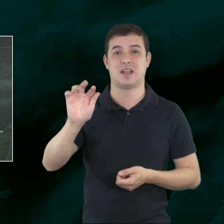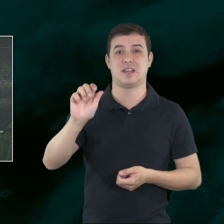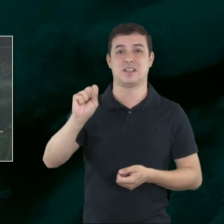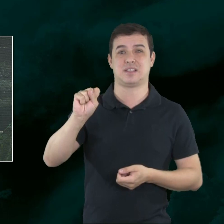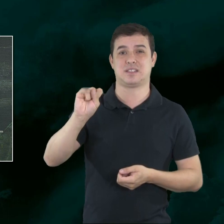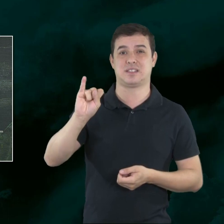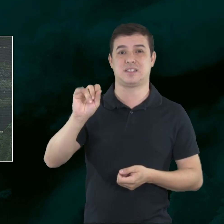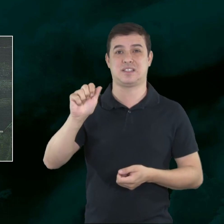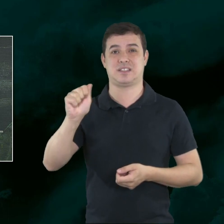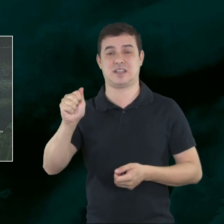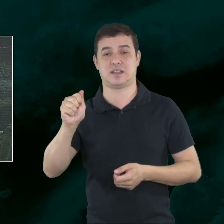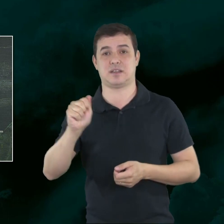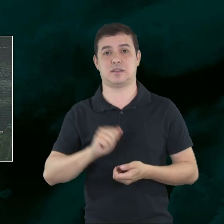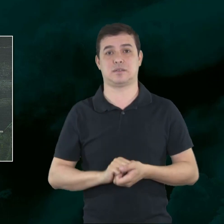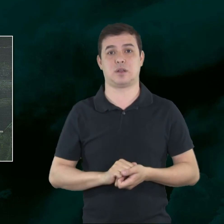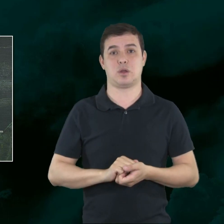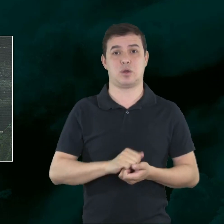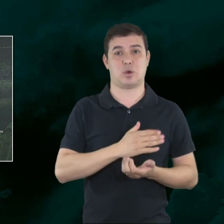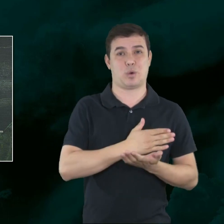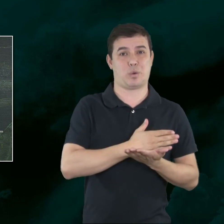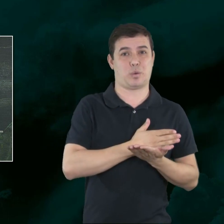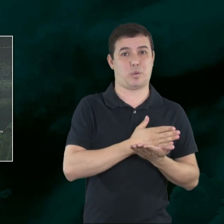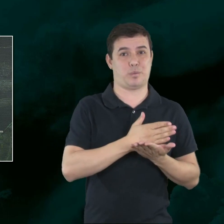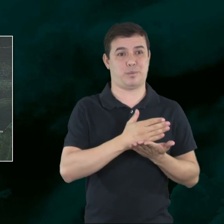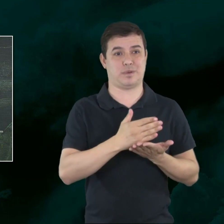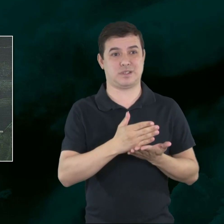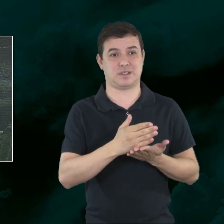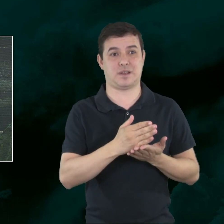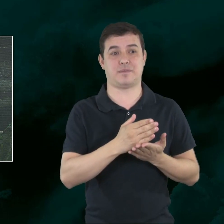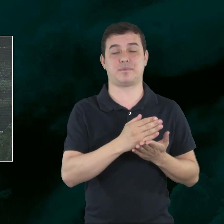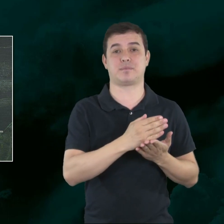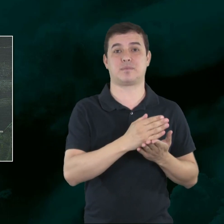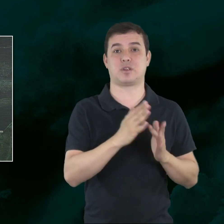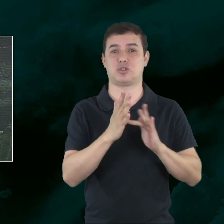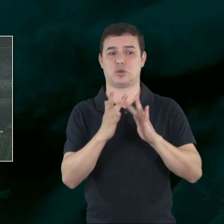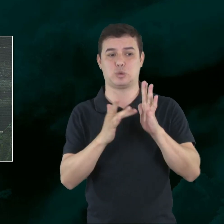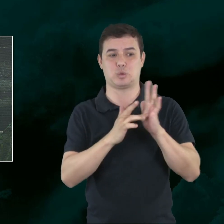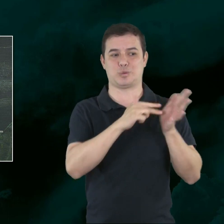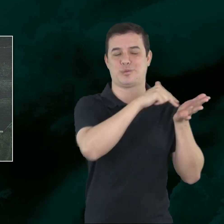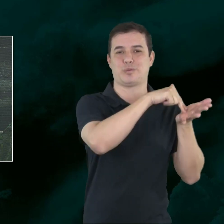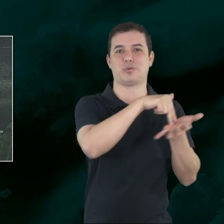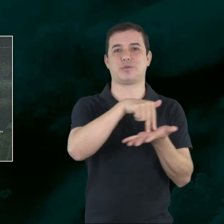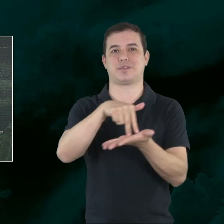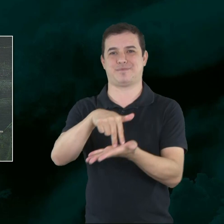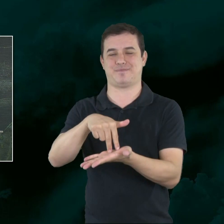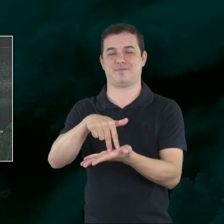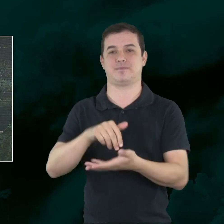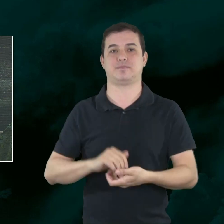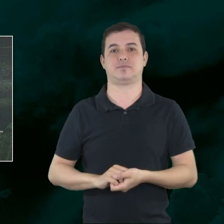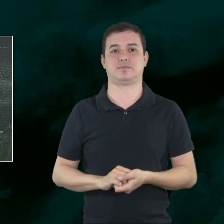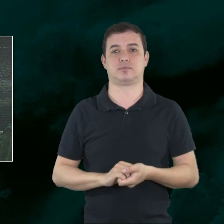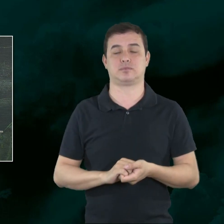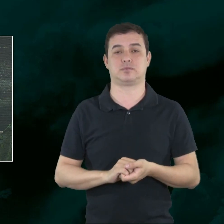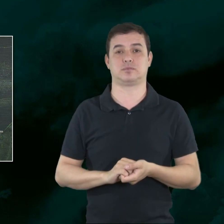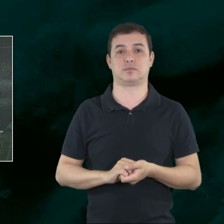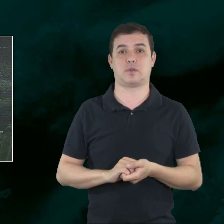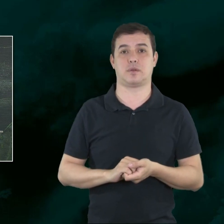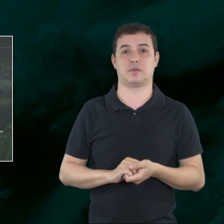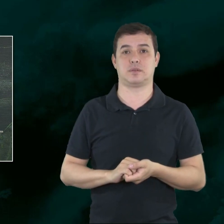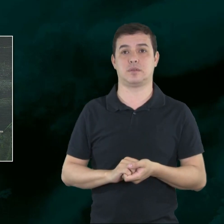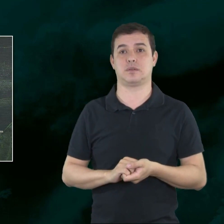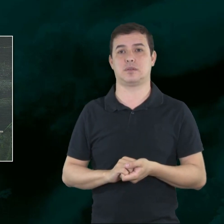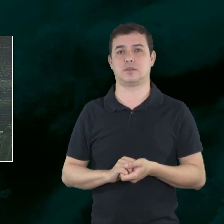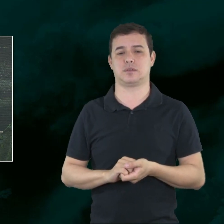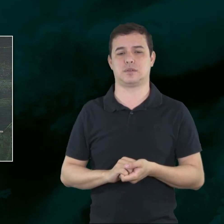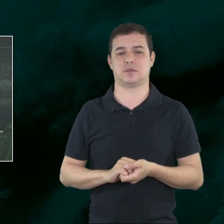do Senhor. Leitura bíblica é 2 Tessalonicenses, capítulo 2, versículos de 1